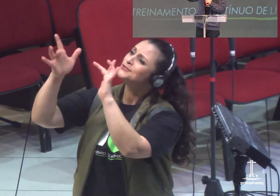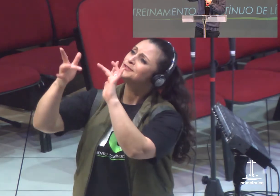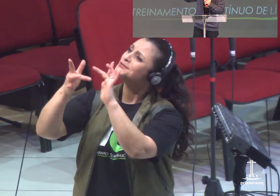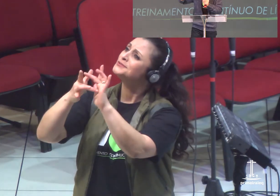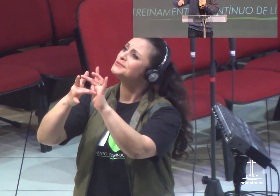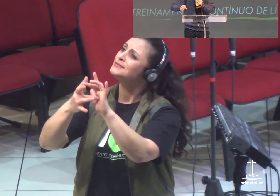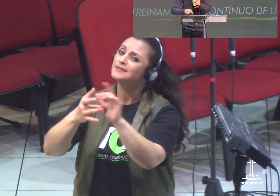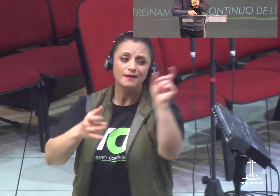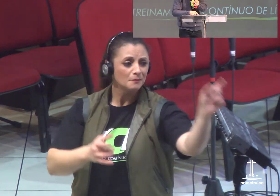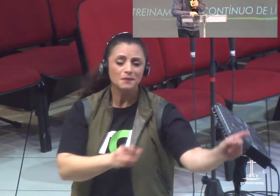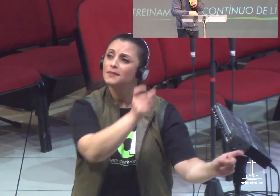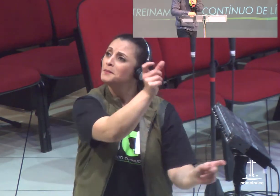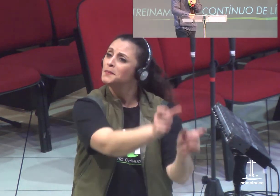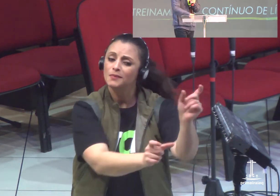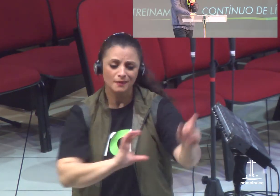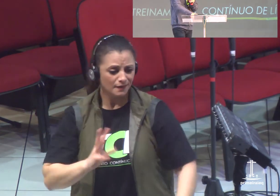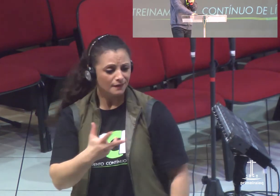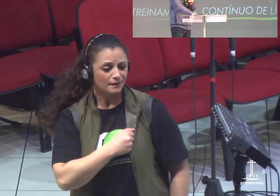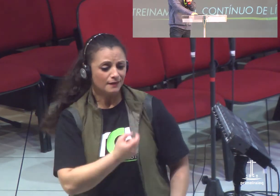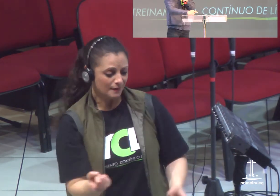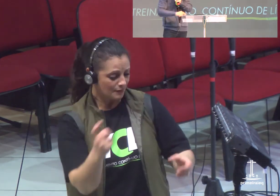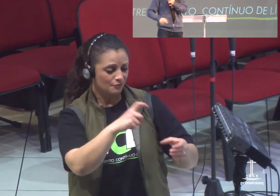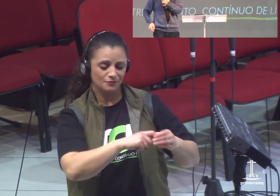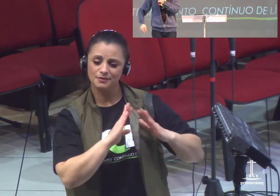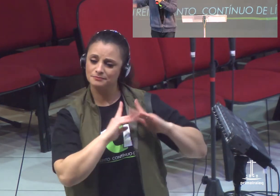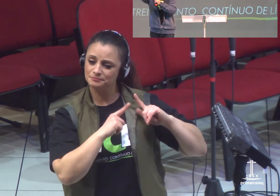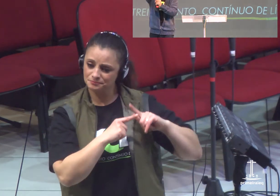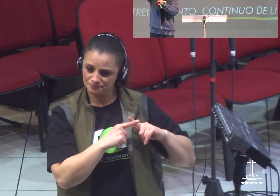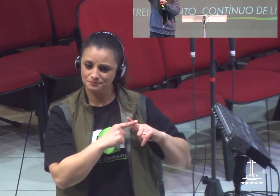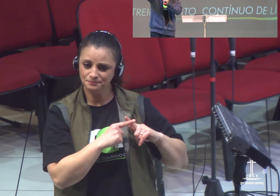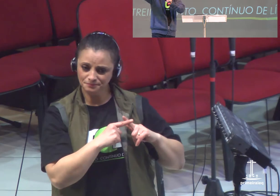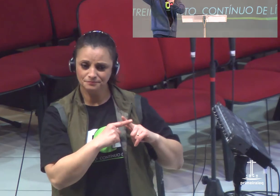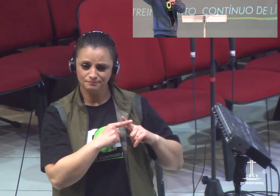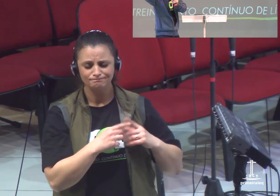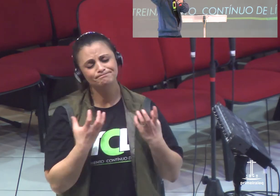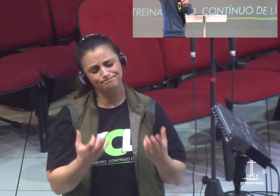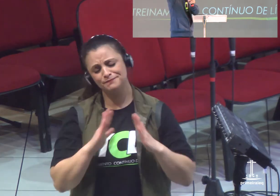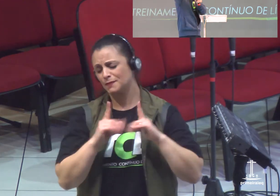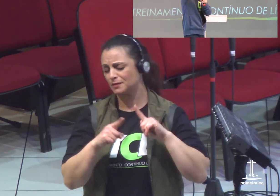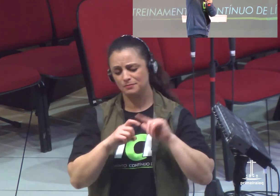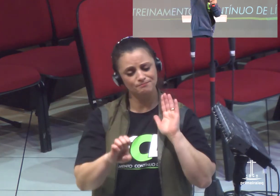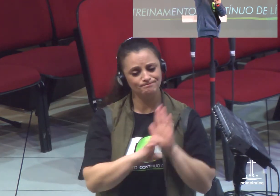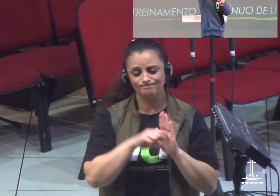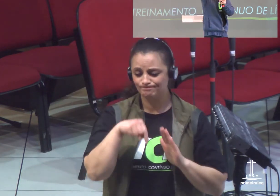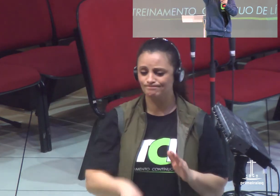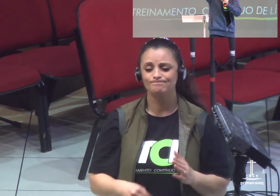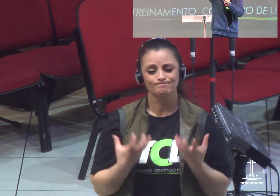acrescentando diariamente os que vão sendo salvos. Eu quero que a primeira igreja seja assim. Você quer?